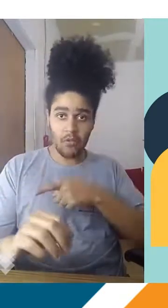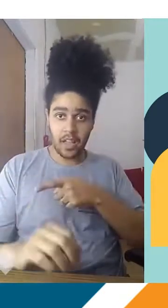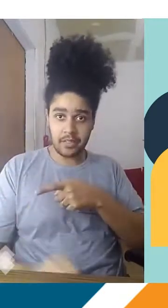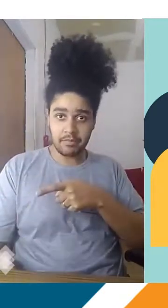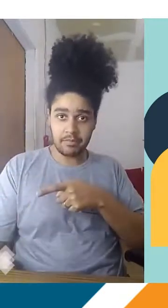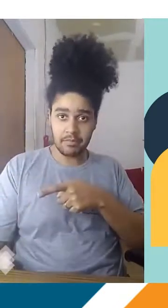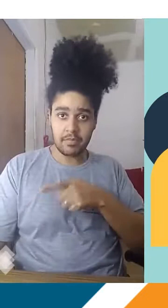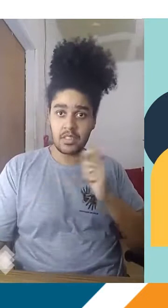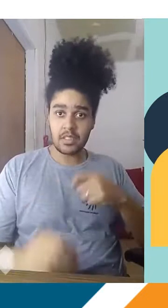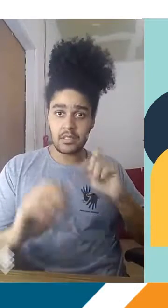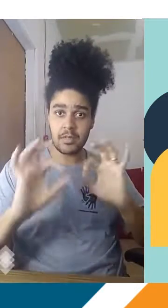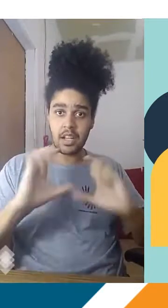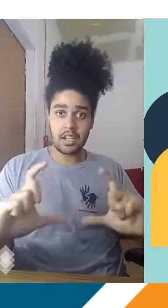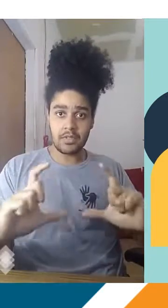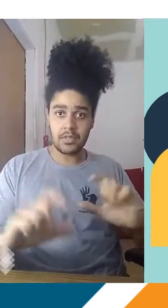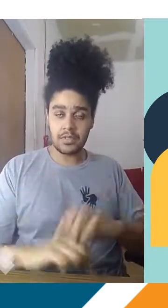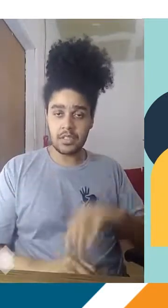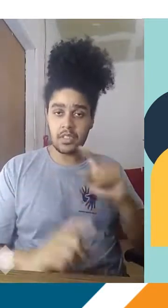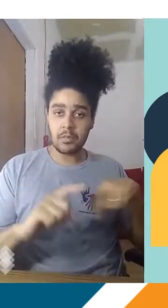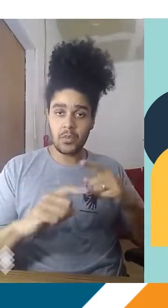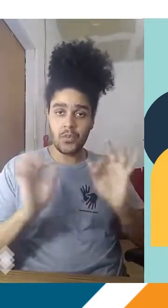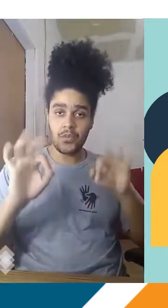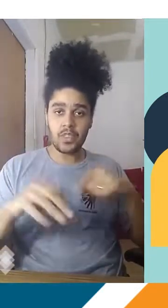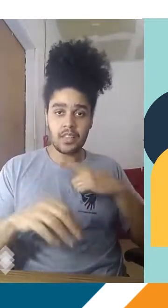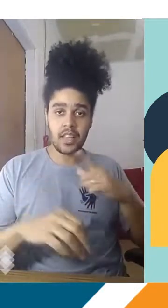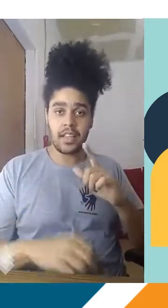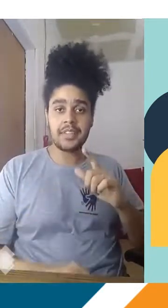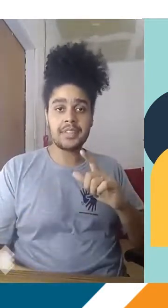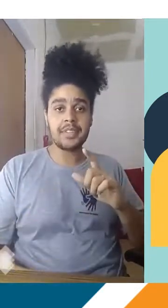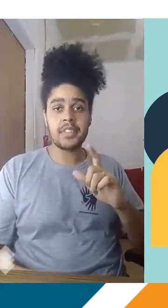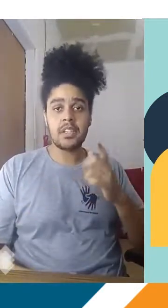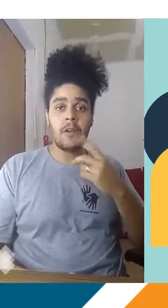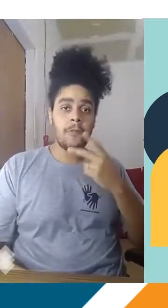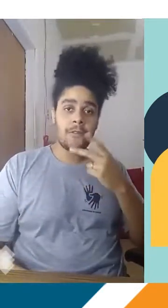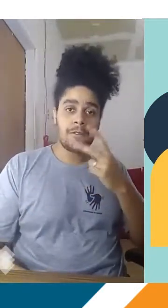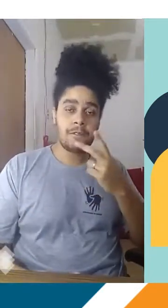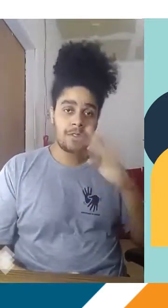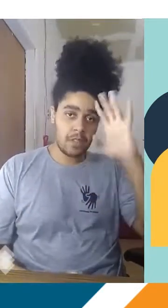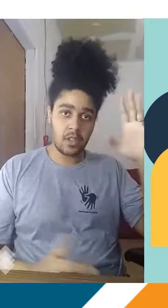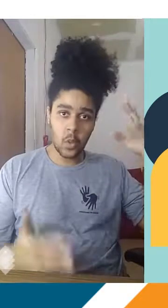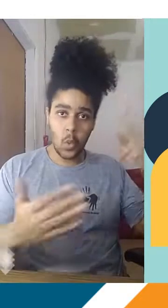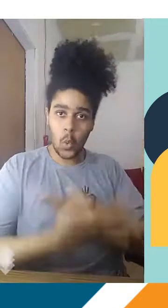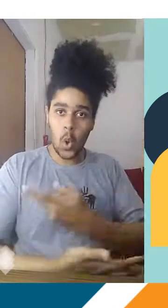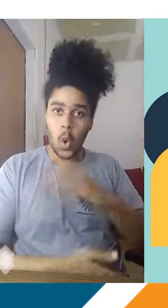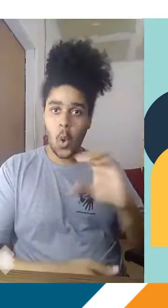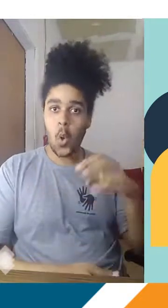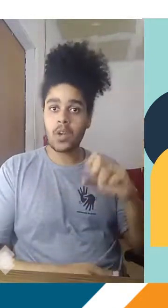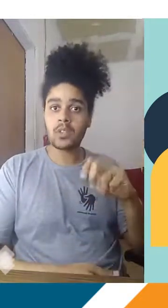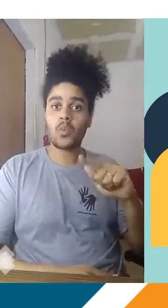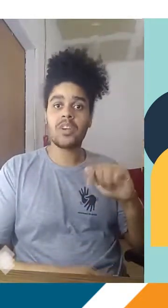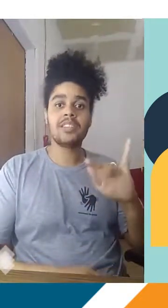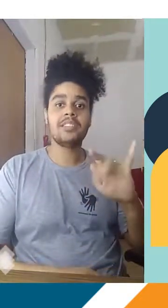tentando comprová-lo, nesse parágrafo, E no final, a gente tem um fechamento que explora as consequências desse